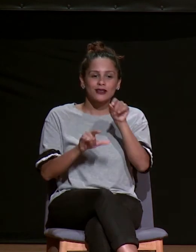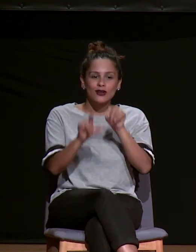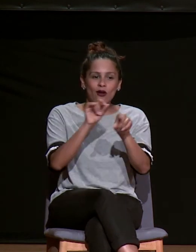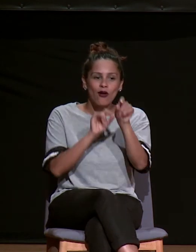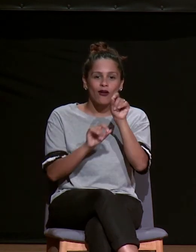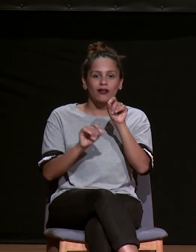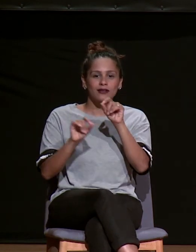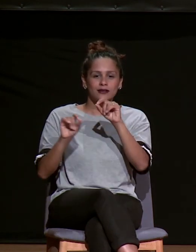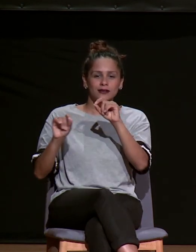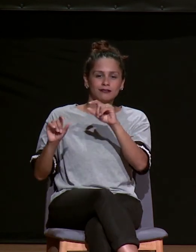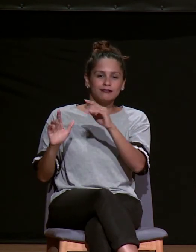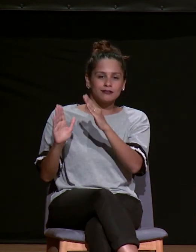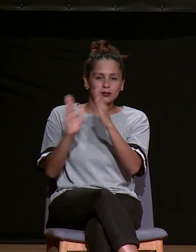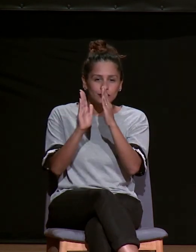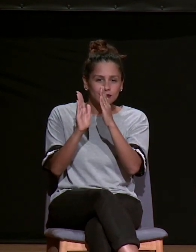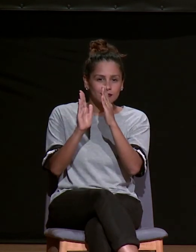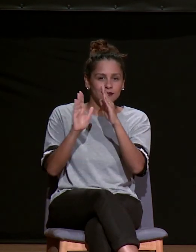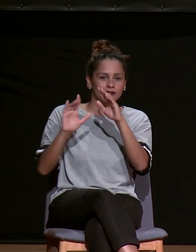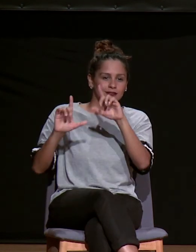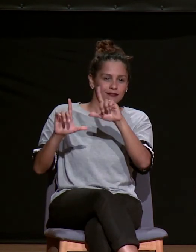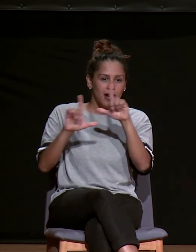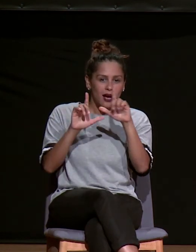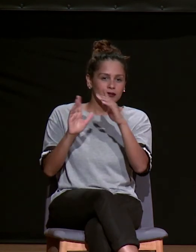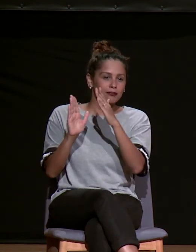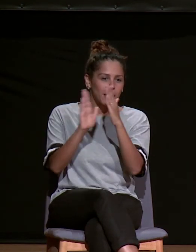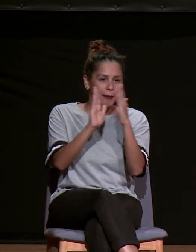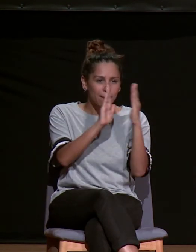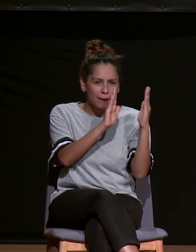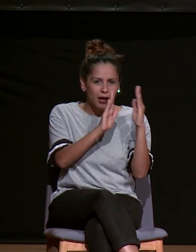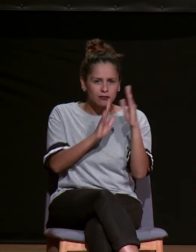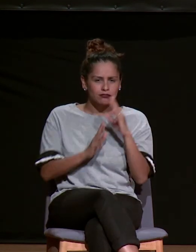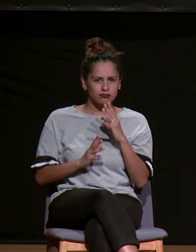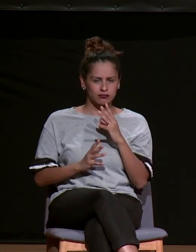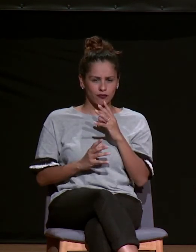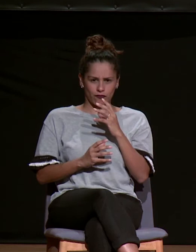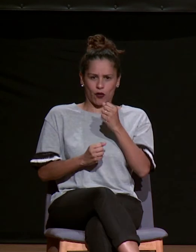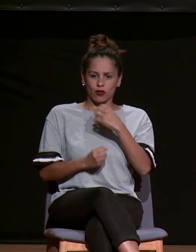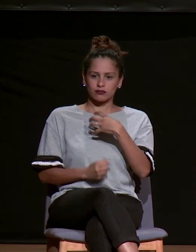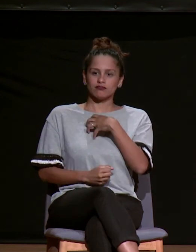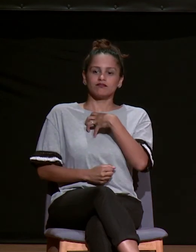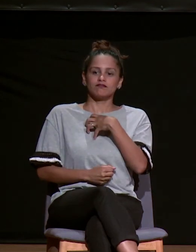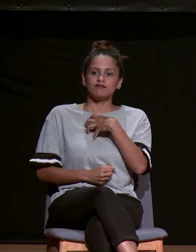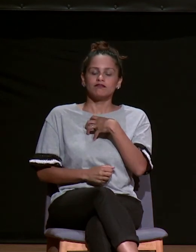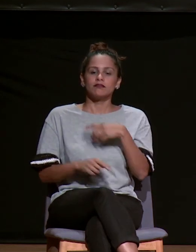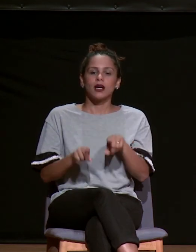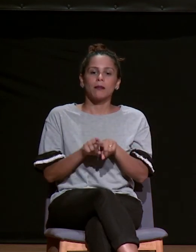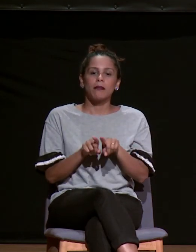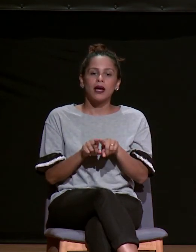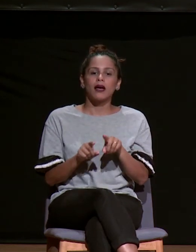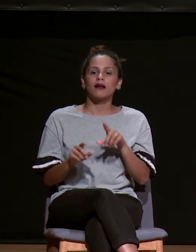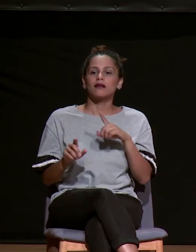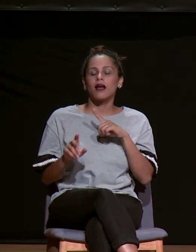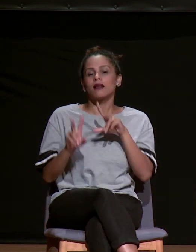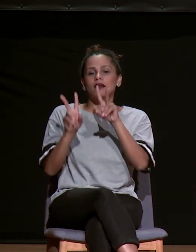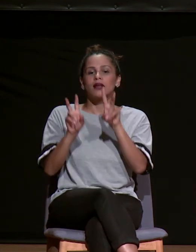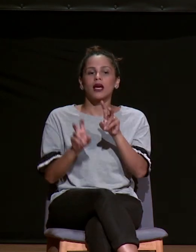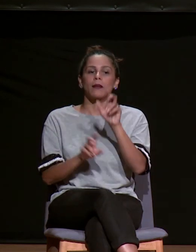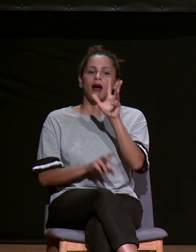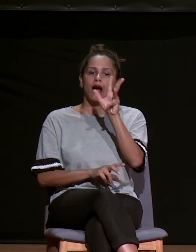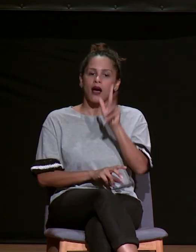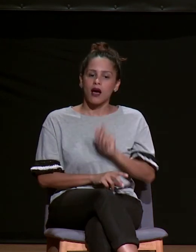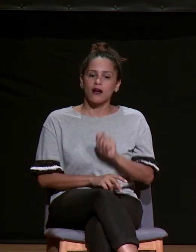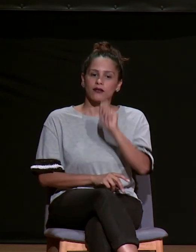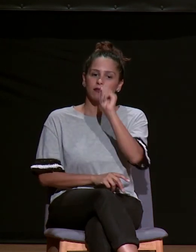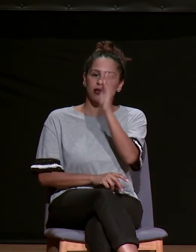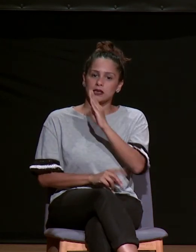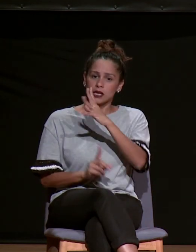também, elas são bastante fortes. Então, a gente está falando de arte afro-brasileira, mas tem muitas imagens de violência